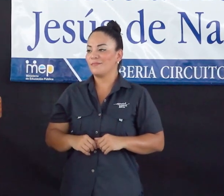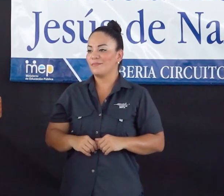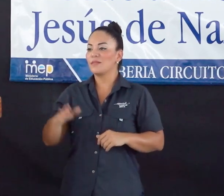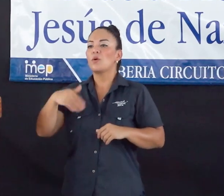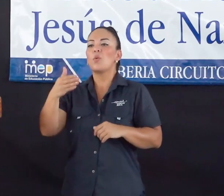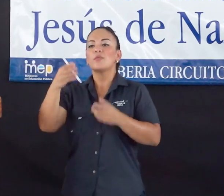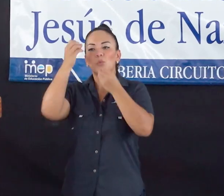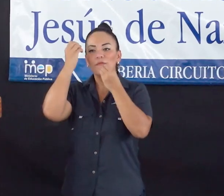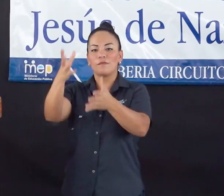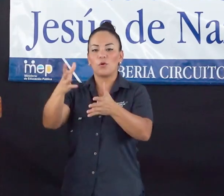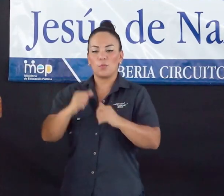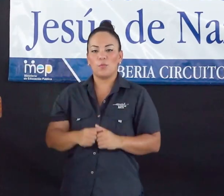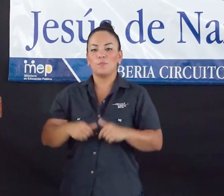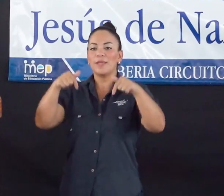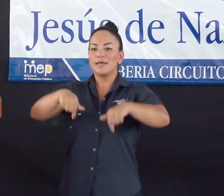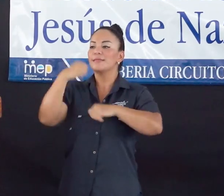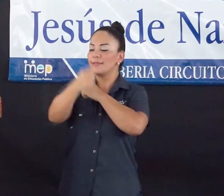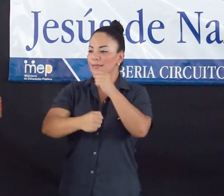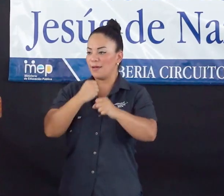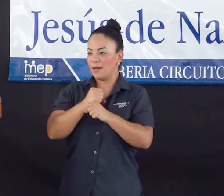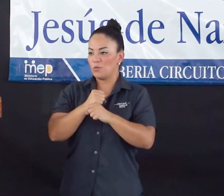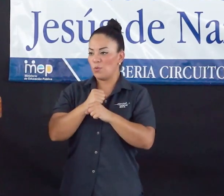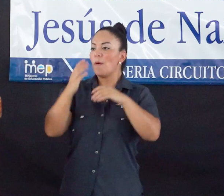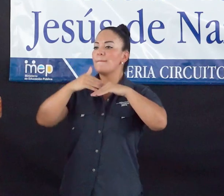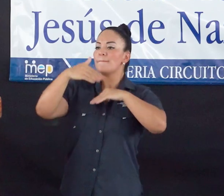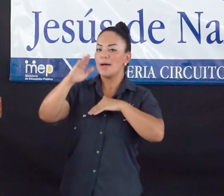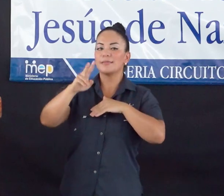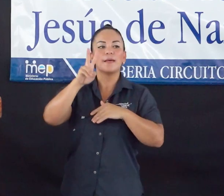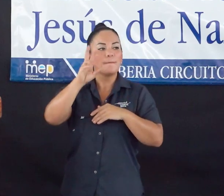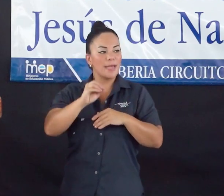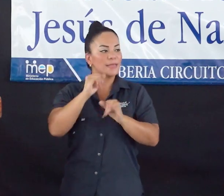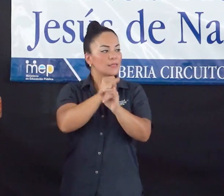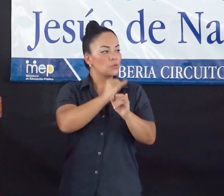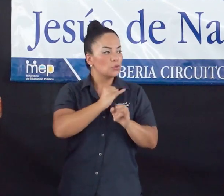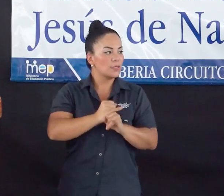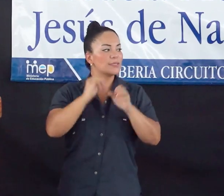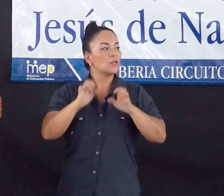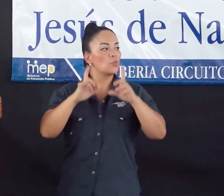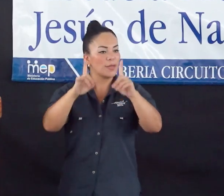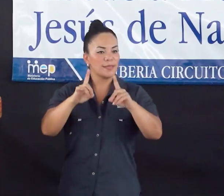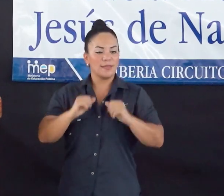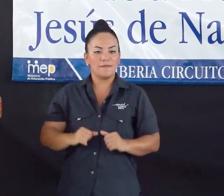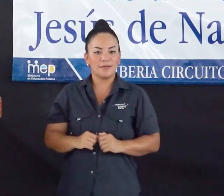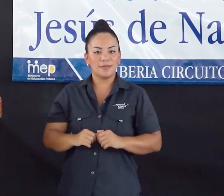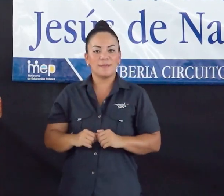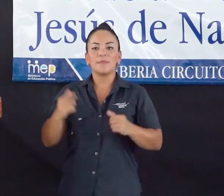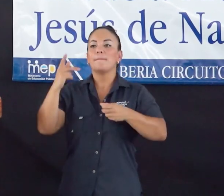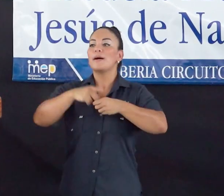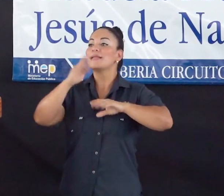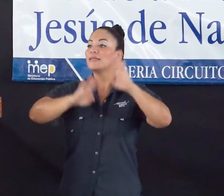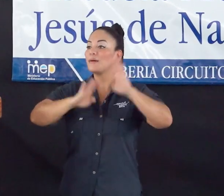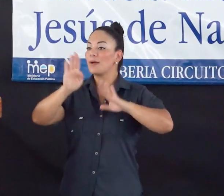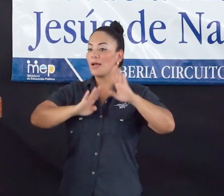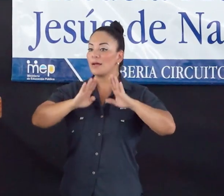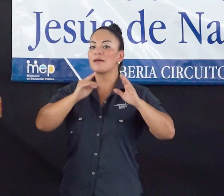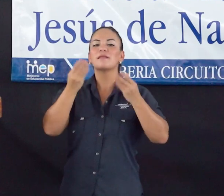cuando anunció que este año más de 20 centros educativos participarían en